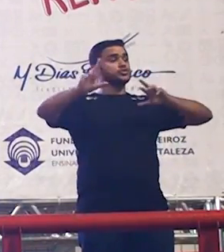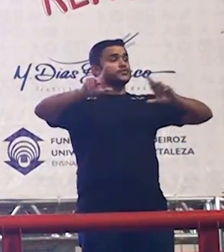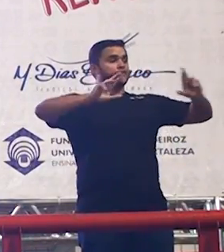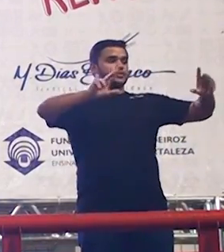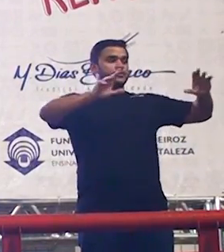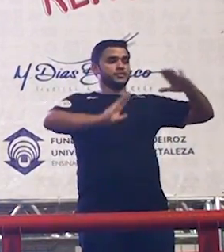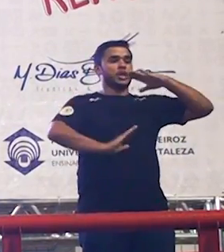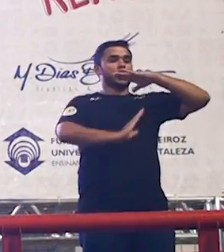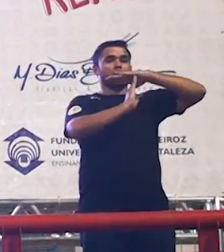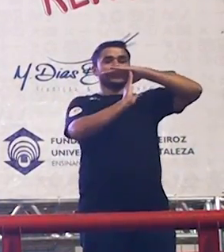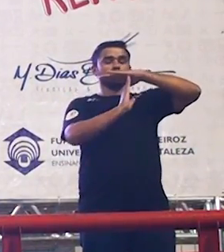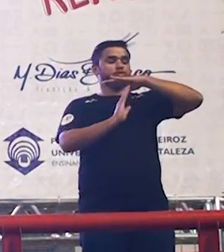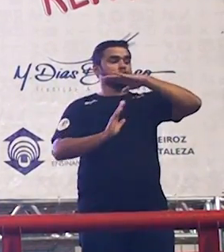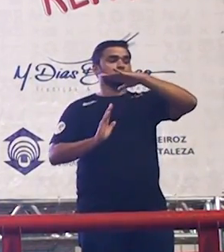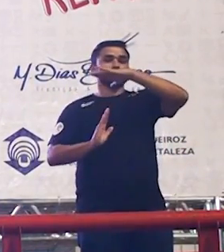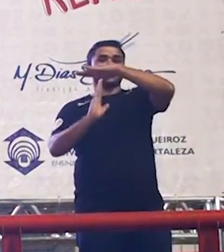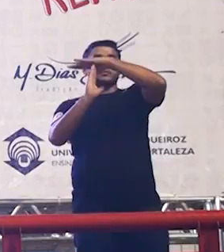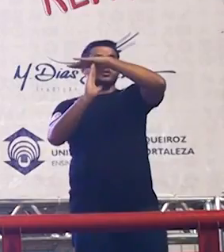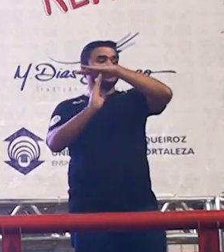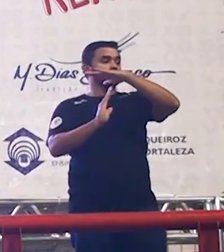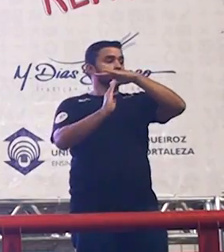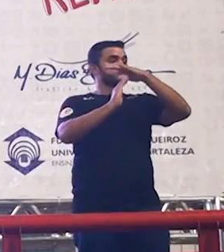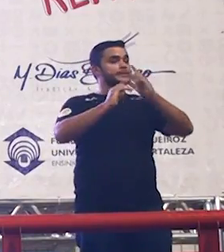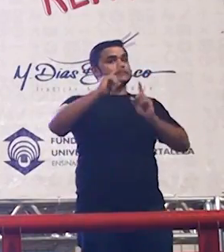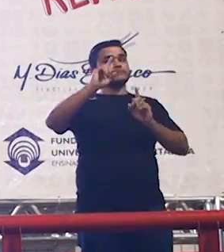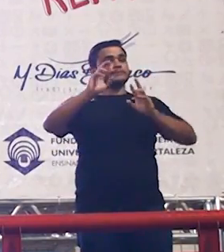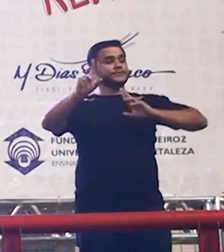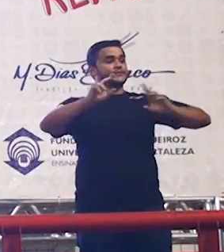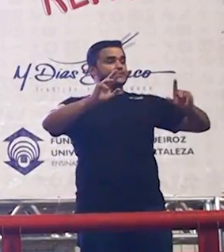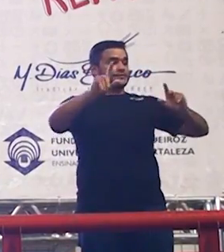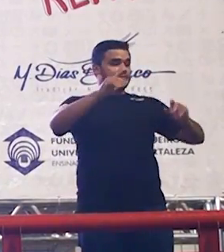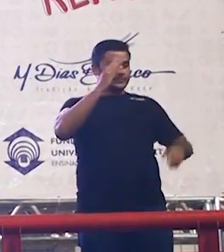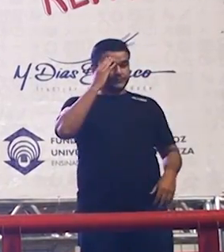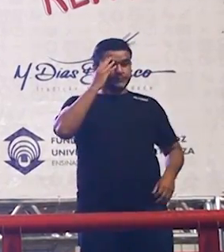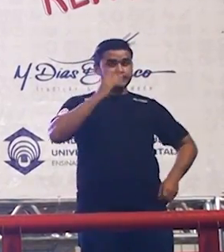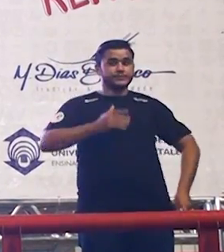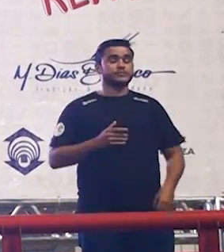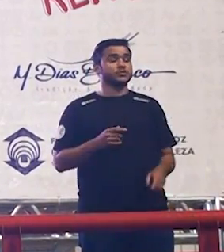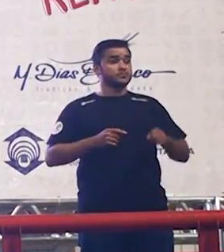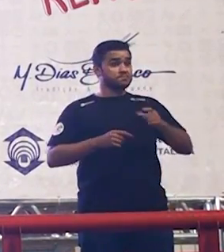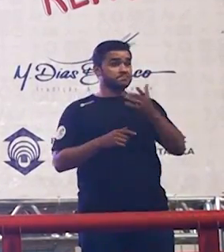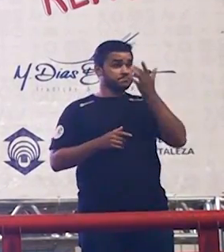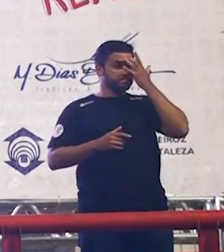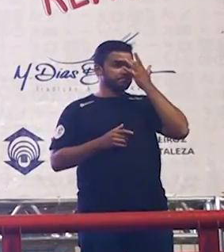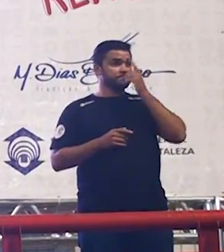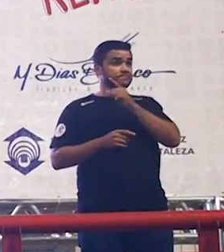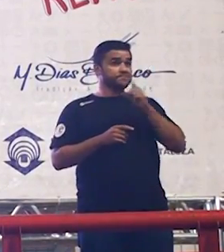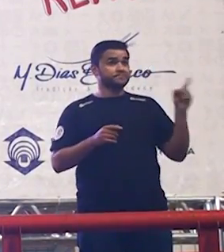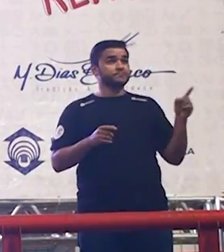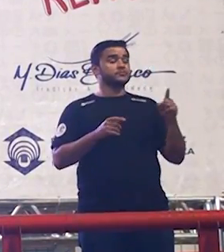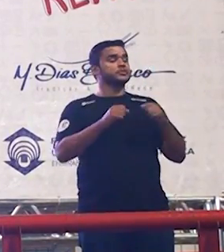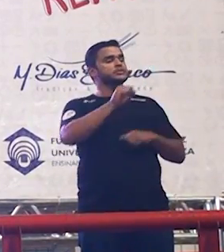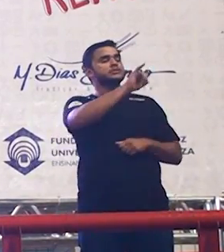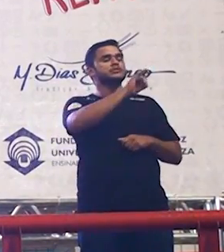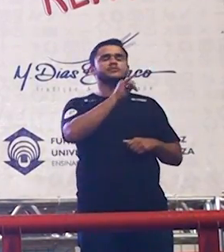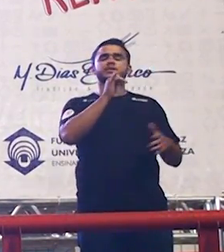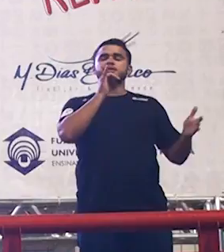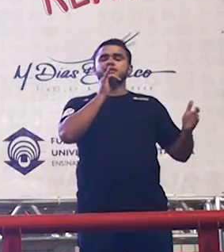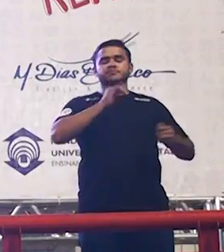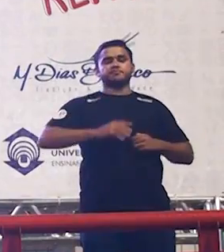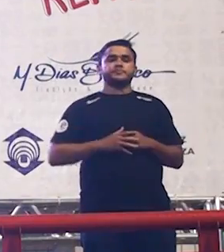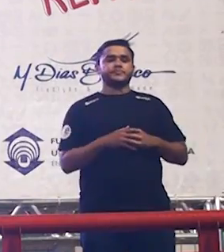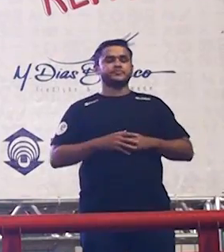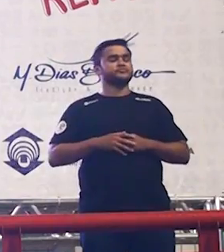diferente. Isso é o ponto de saturação. Para que você não esqueça em casa, quando você chega para mim e diz,